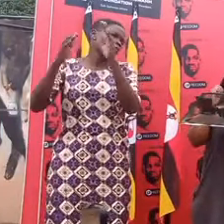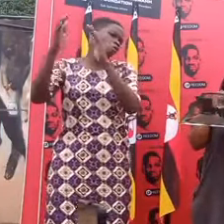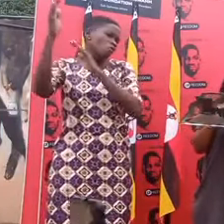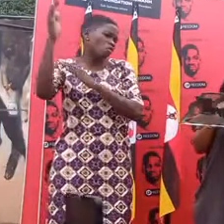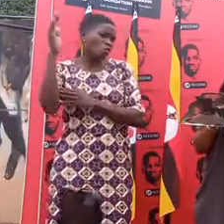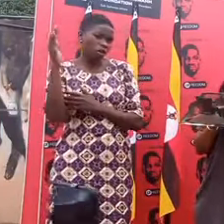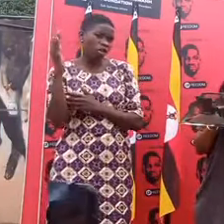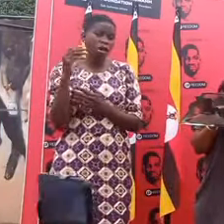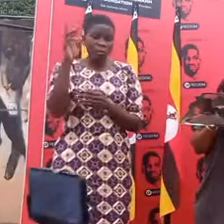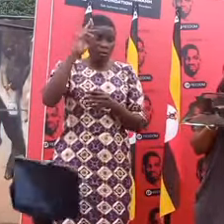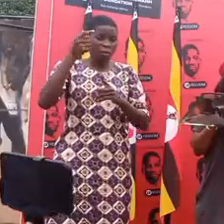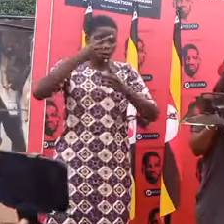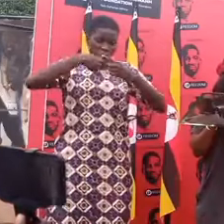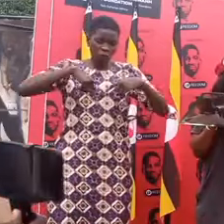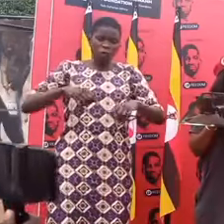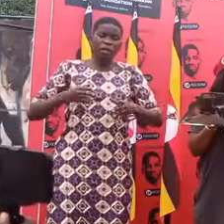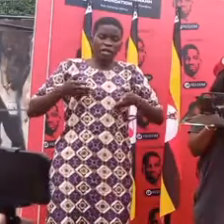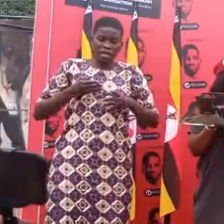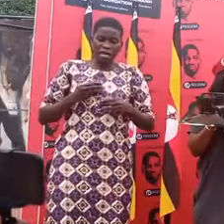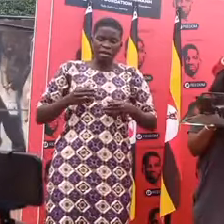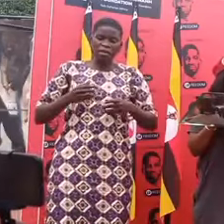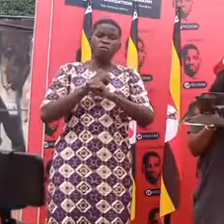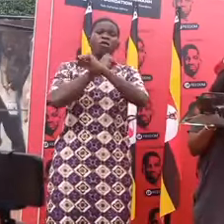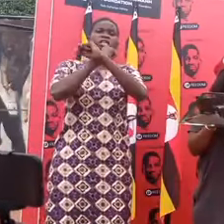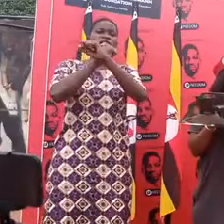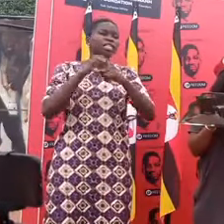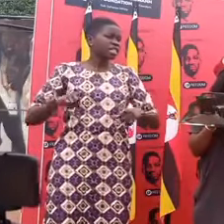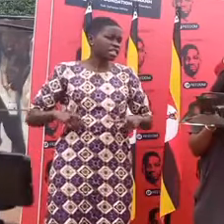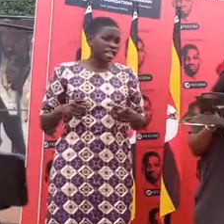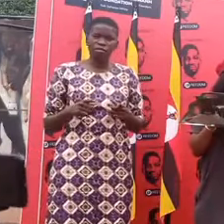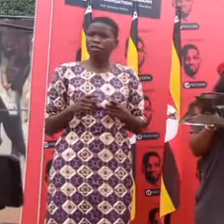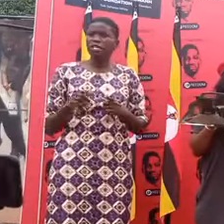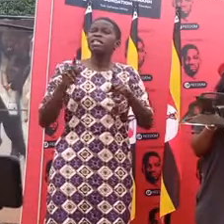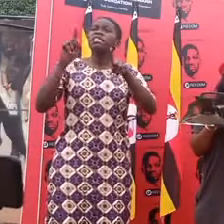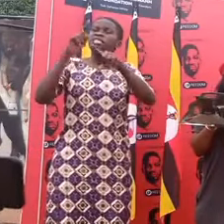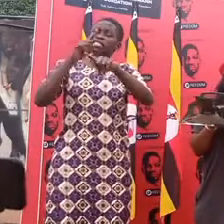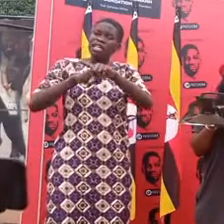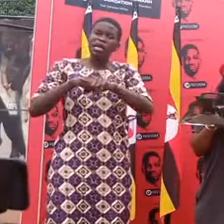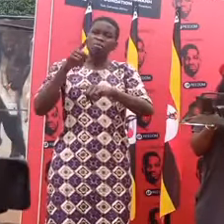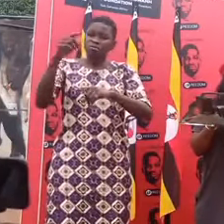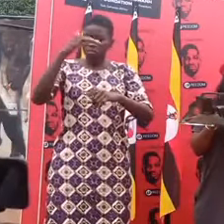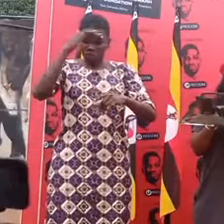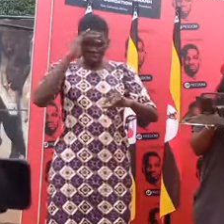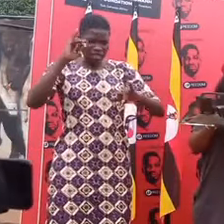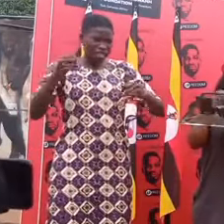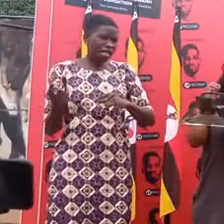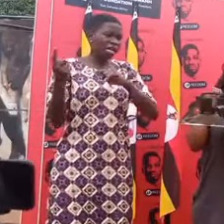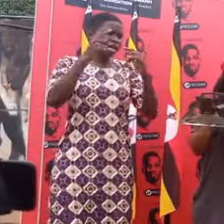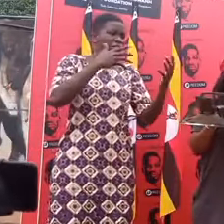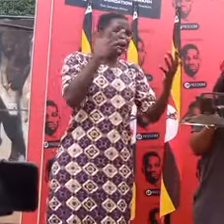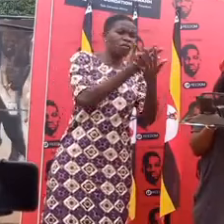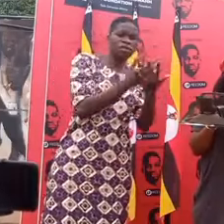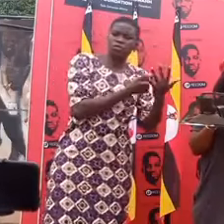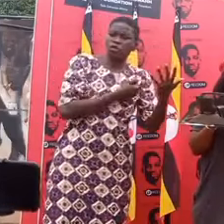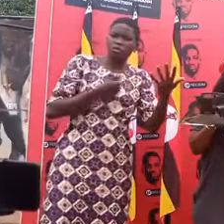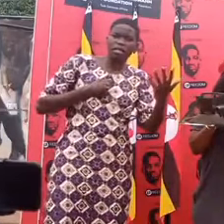Puma, or Gulam. Tuma salamu kwa chava chala, nemba muba arrestinga. Muba arrestinga ya mune